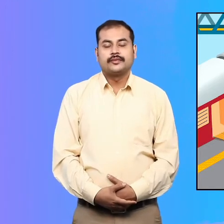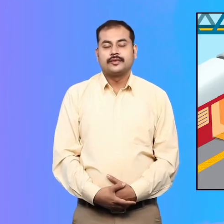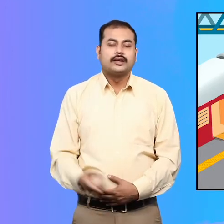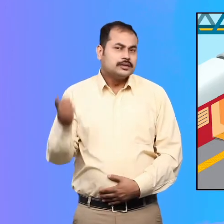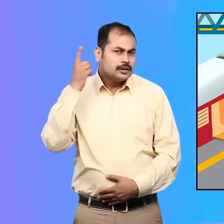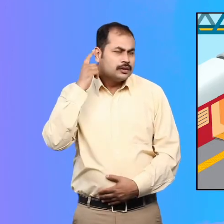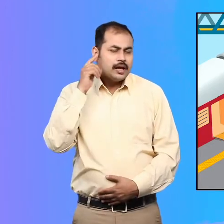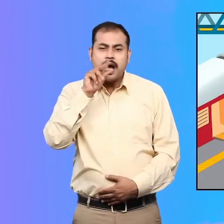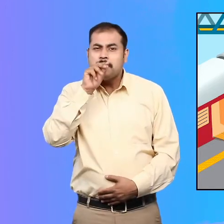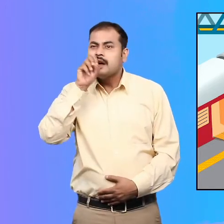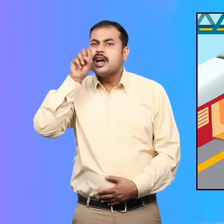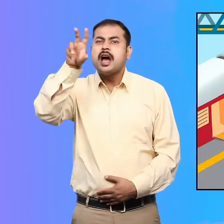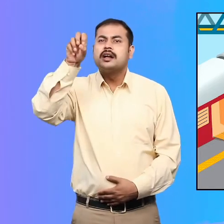कि ऑडियो की घोषणा